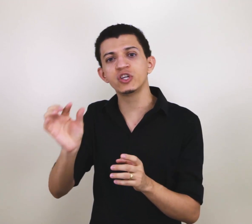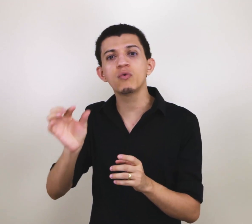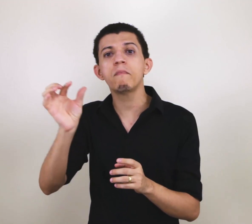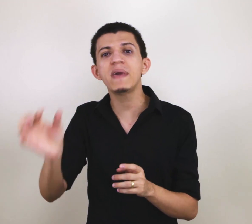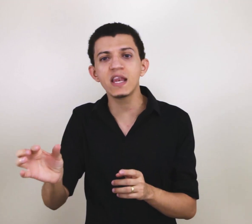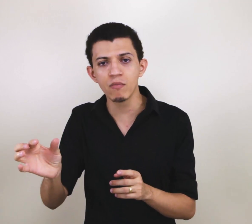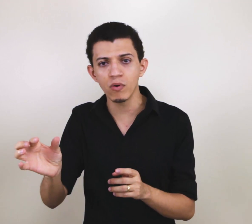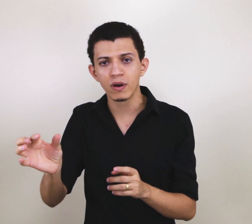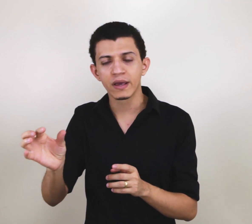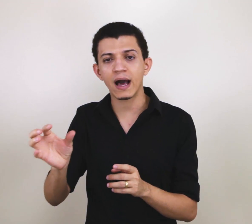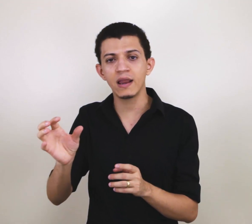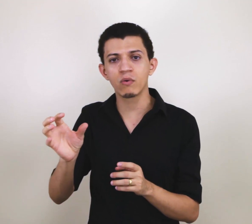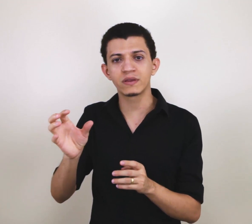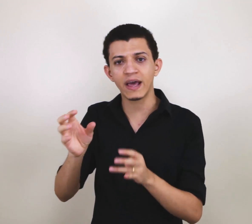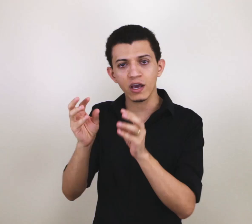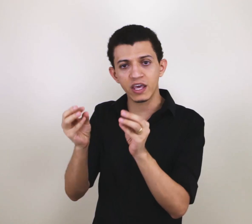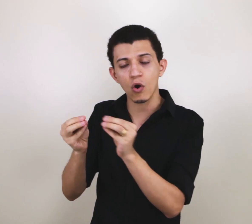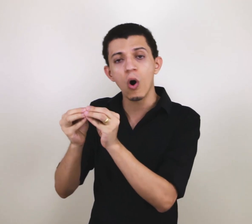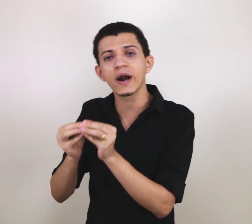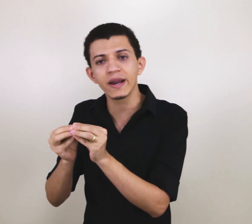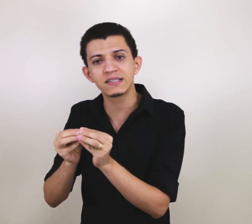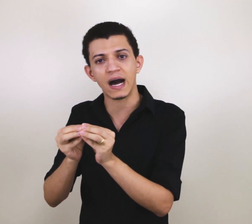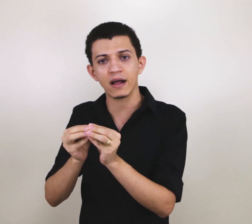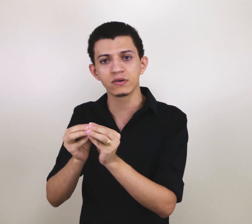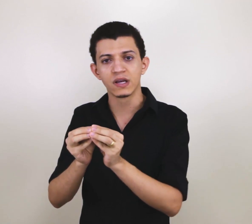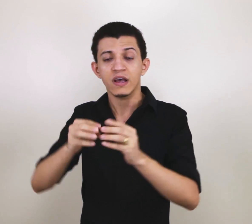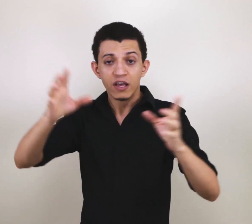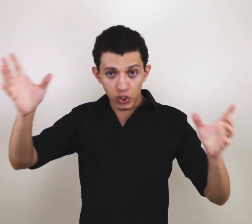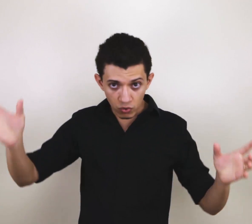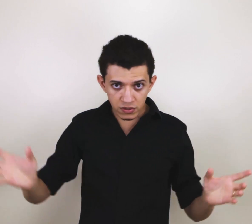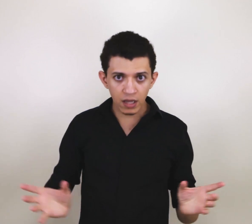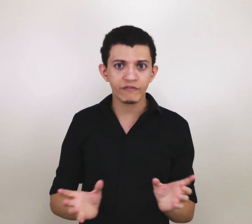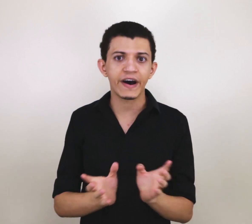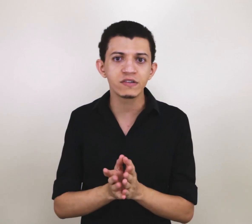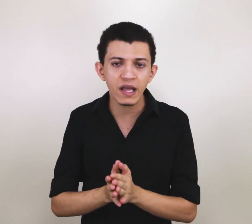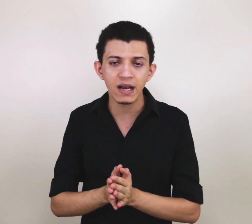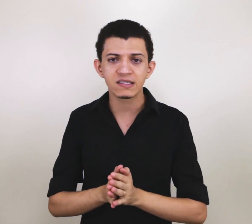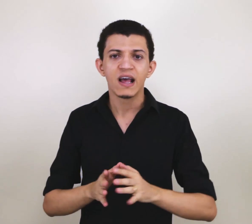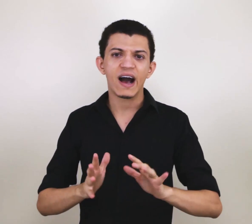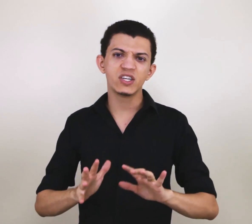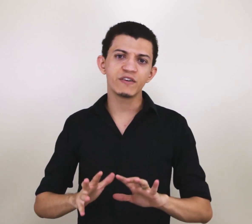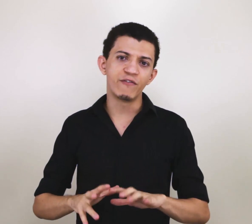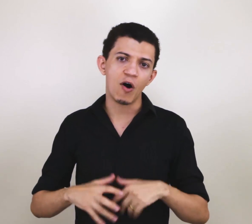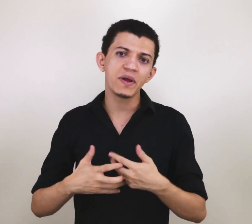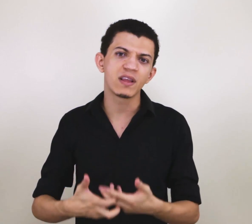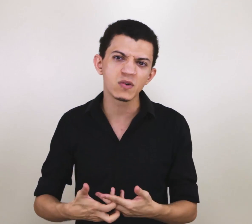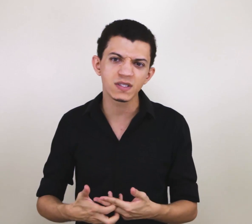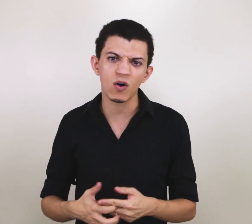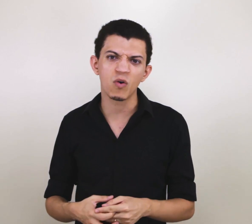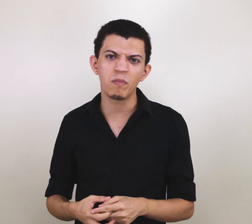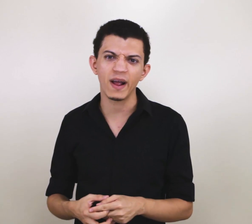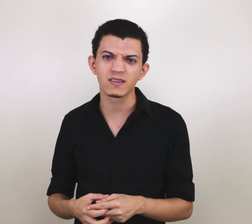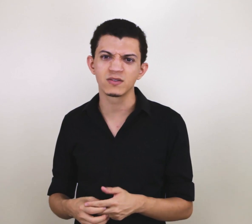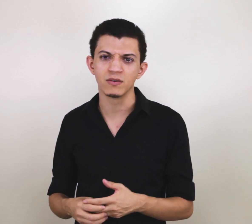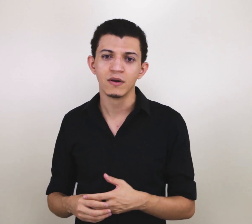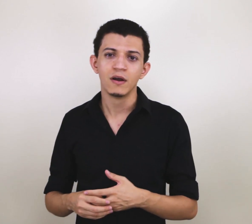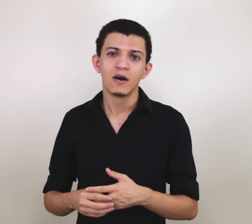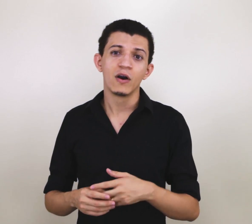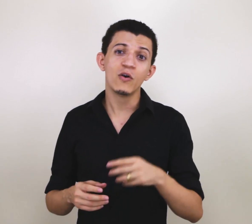sentido mínimo que a língua tem, que organizados e juntando vários deles, a gente forma então um sinal complexo,